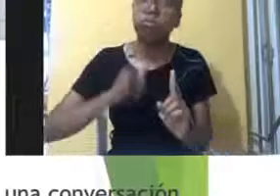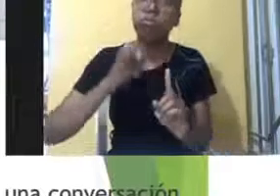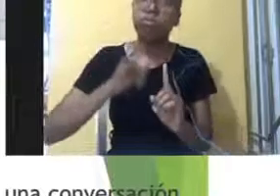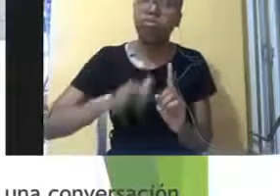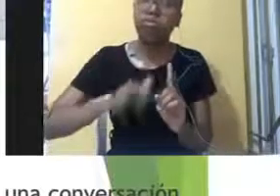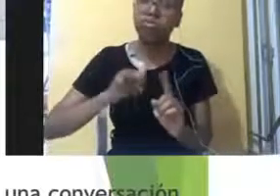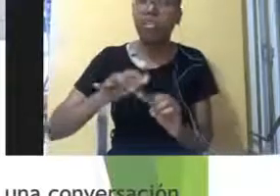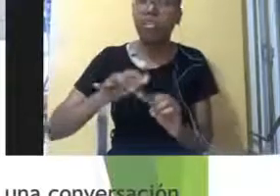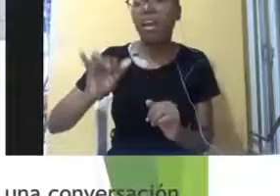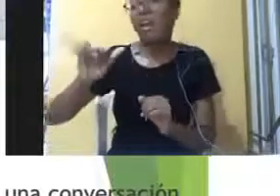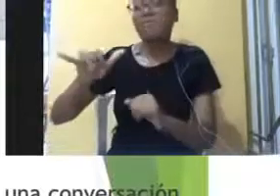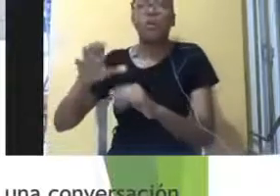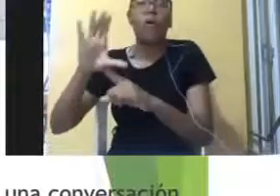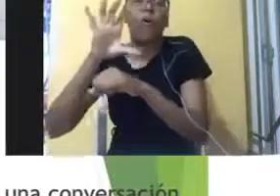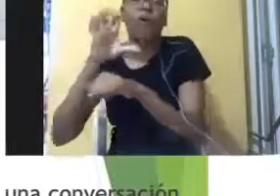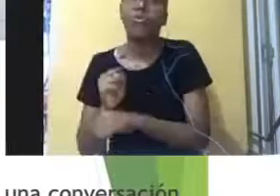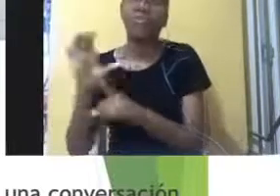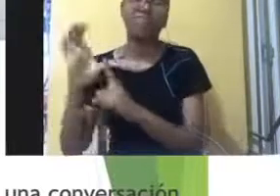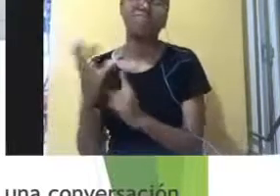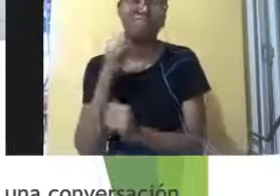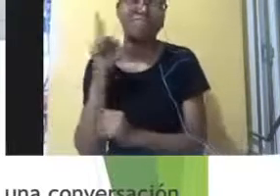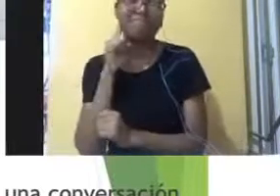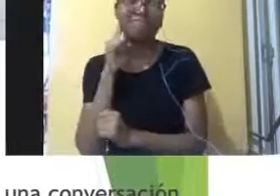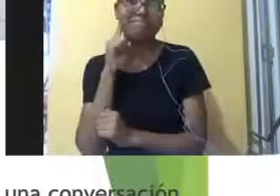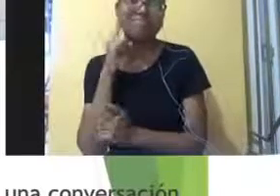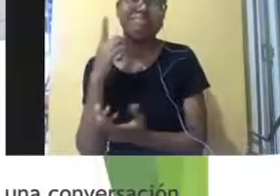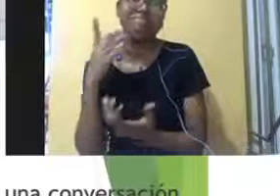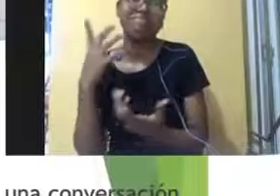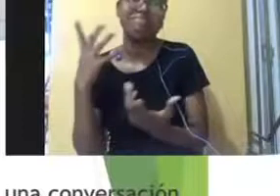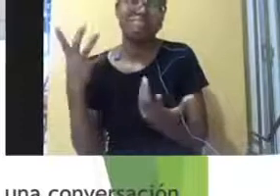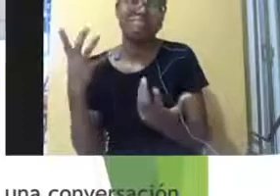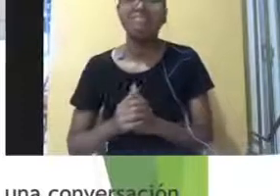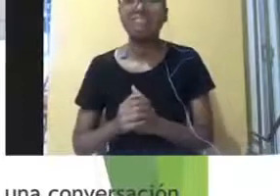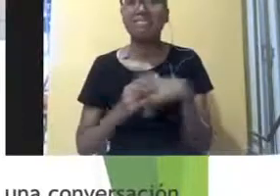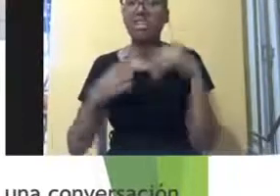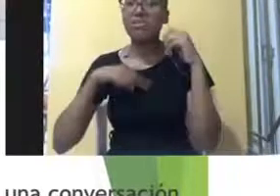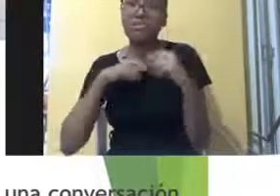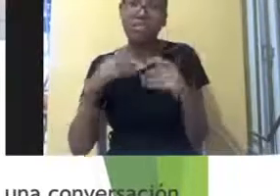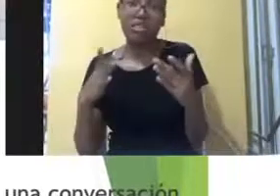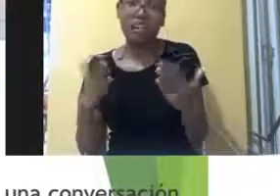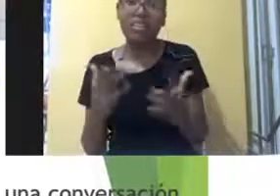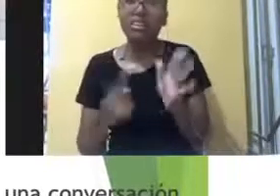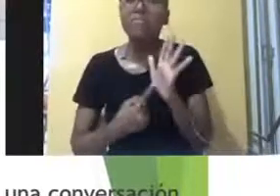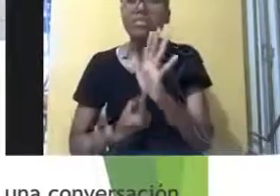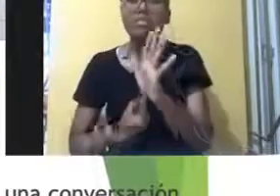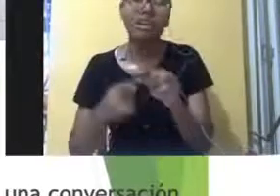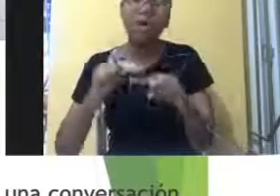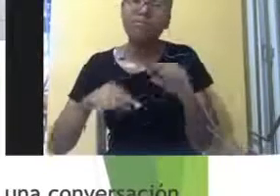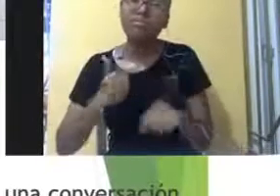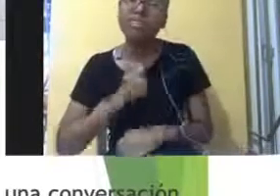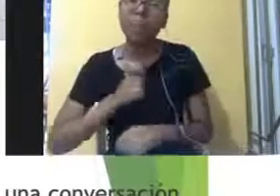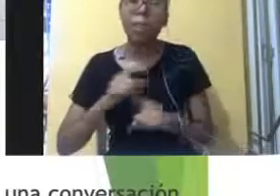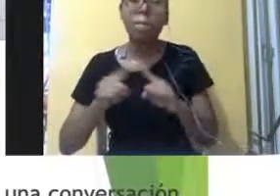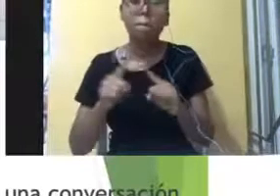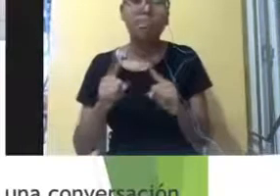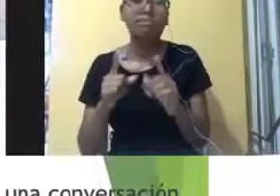cultura sorda. Es lamentable que por esta vía no podamos mostrarlo, pero ya tendremos el tiempo. Pero queremos